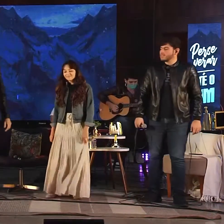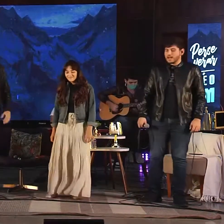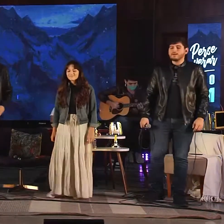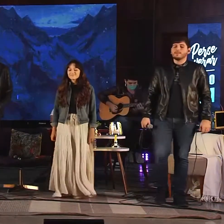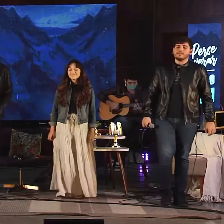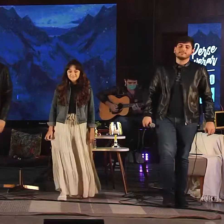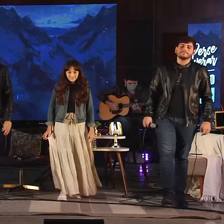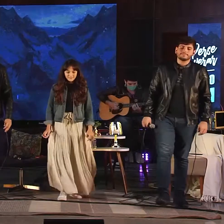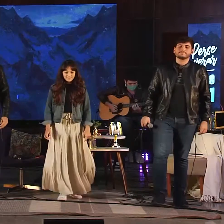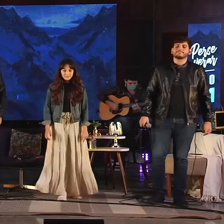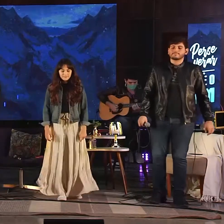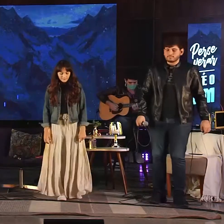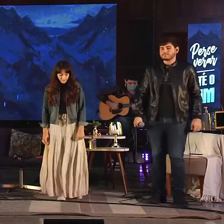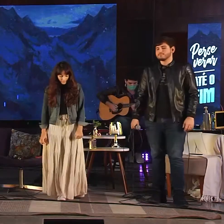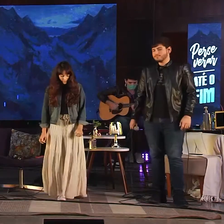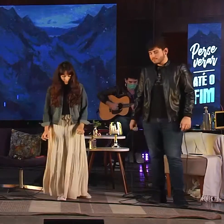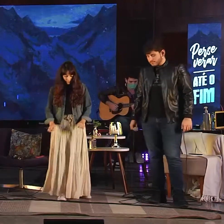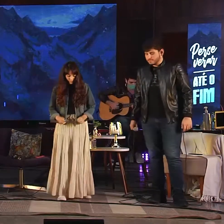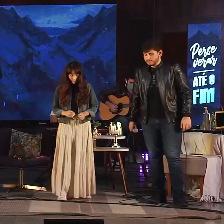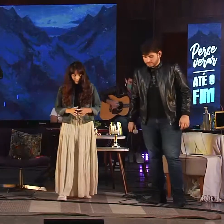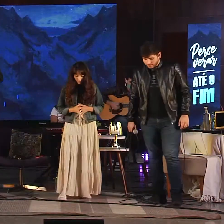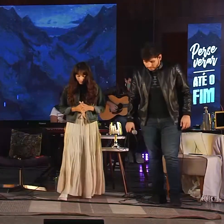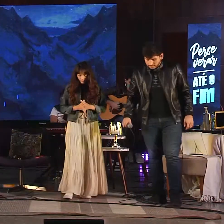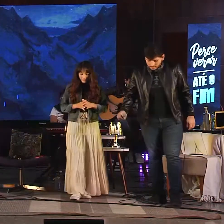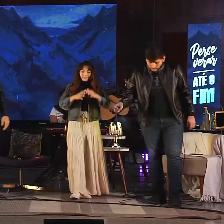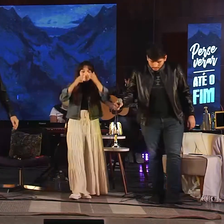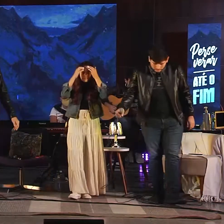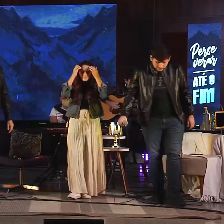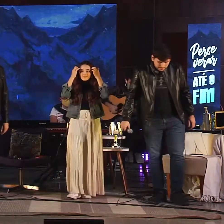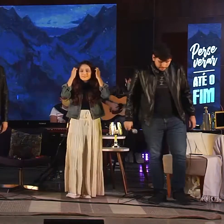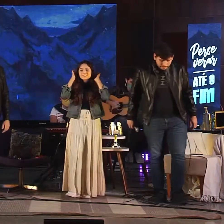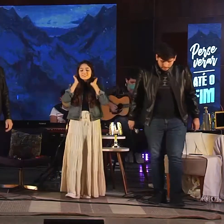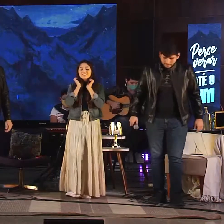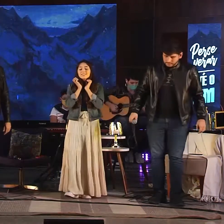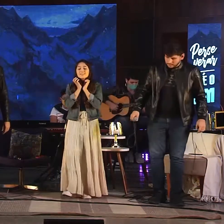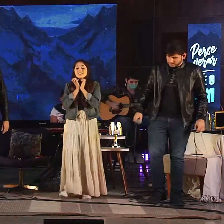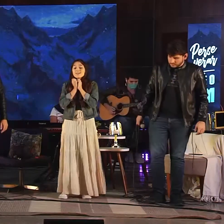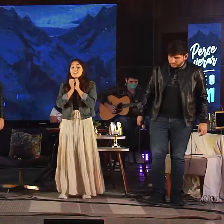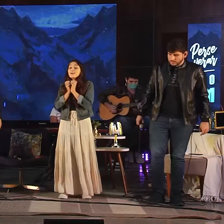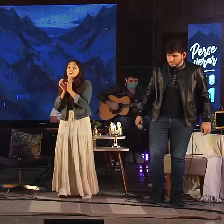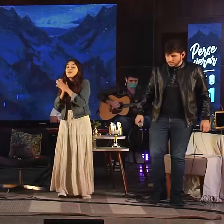junto, tá bom? Vamos lá. Achei um grande amigo.